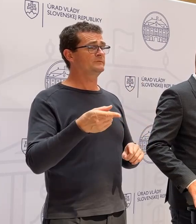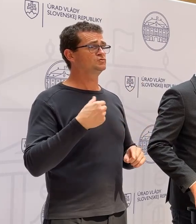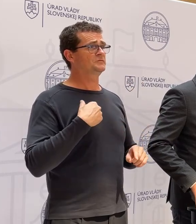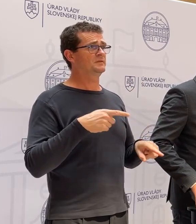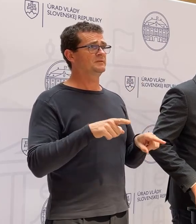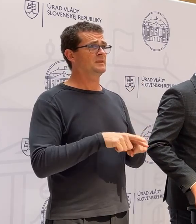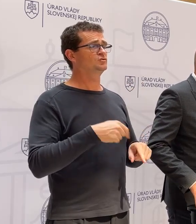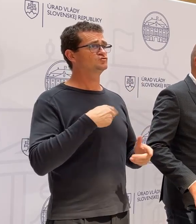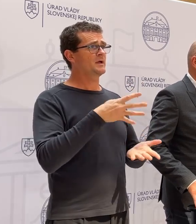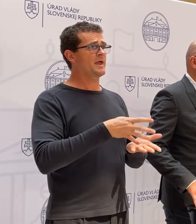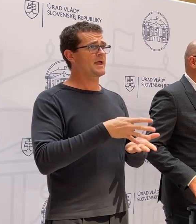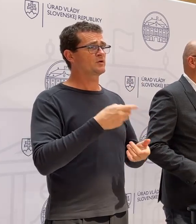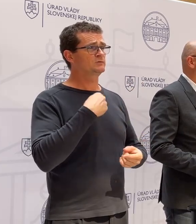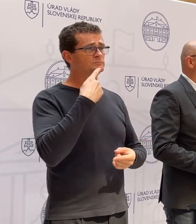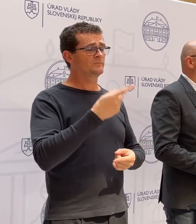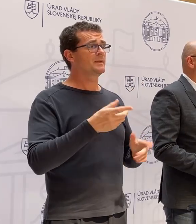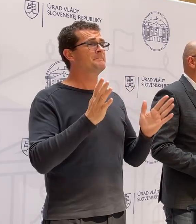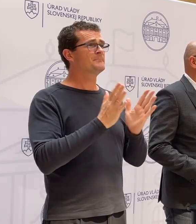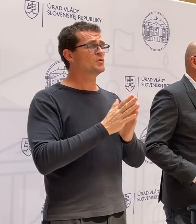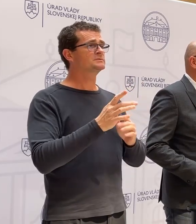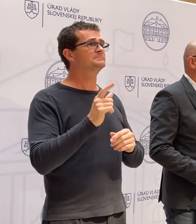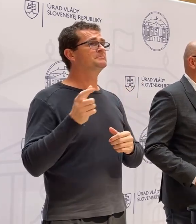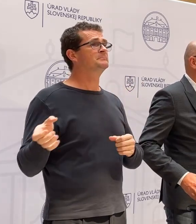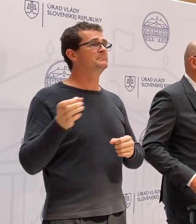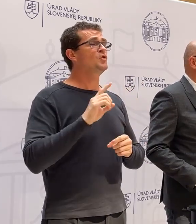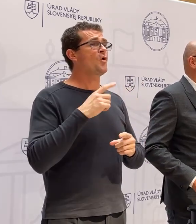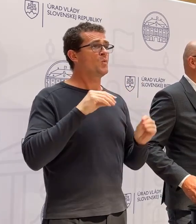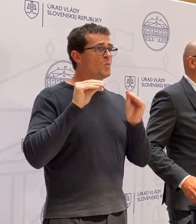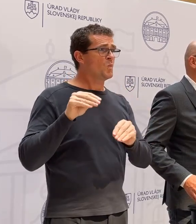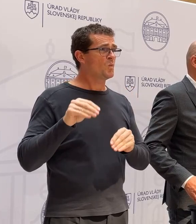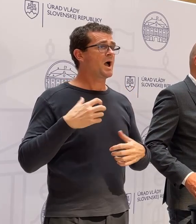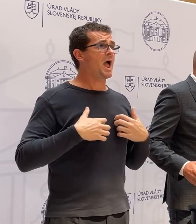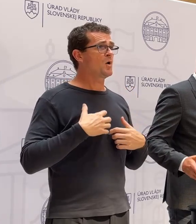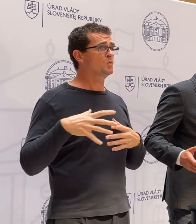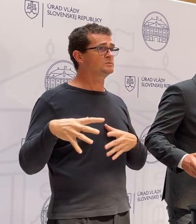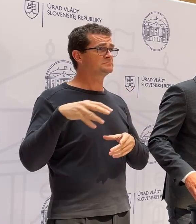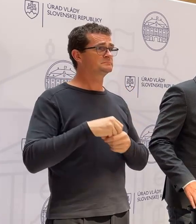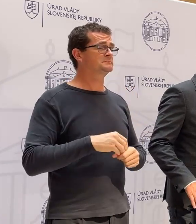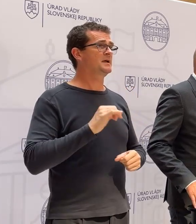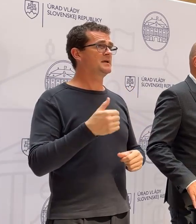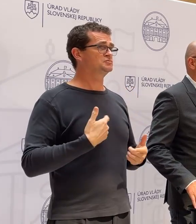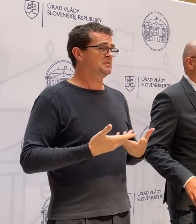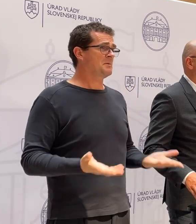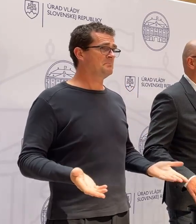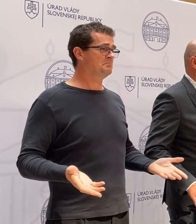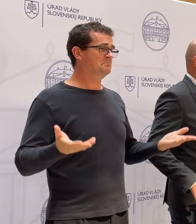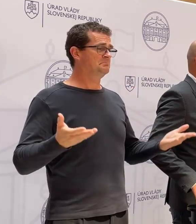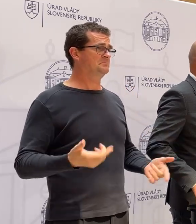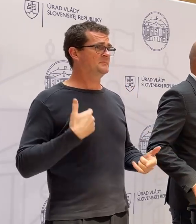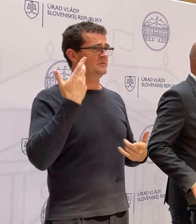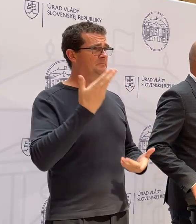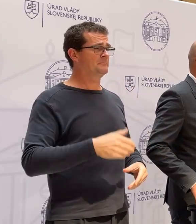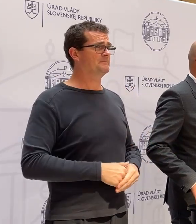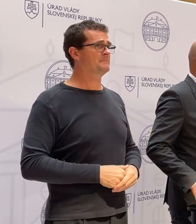a premiérovi Hegerovi povedal, že nech mi menujú nástupcu, aby som ho vedel už počas augusta zapracovať. To sa nestalo, tak